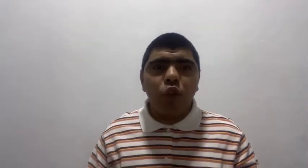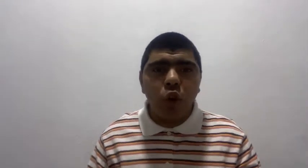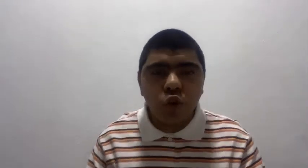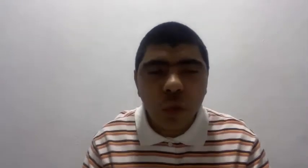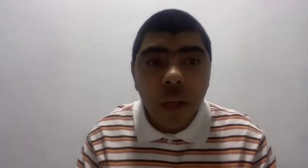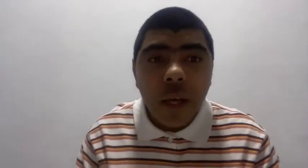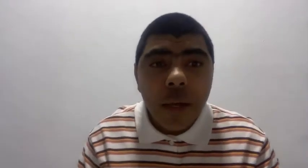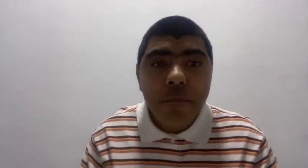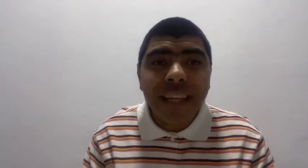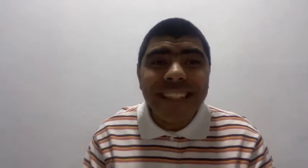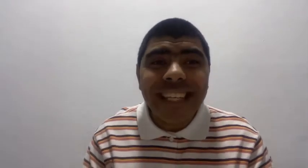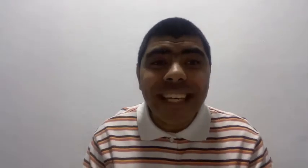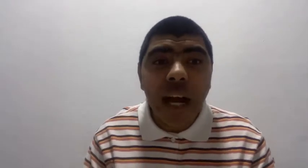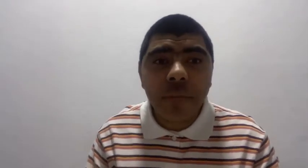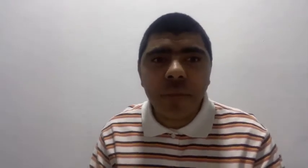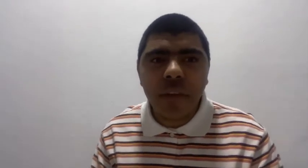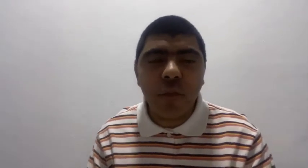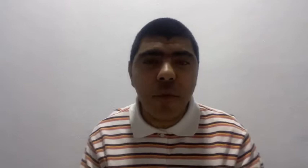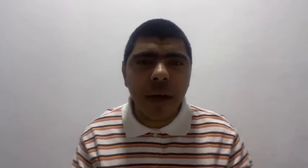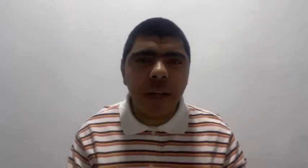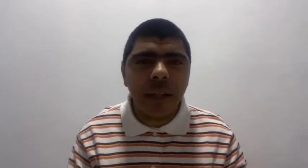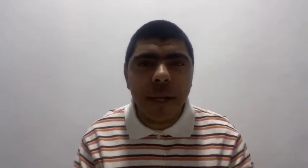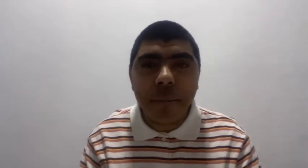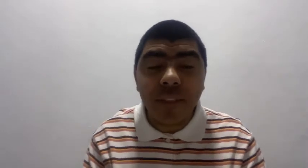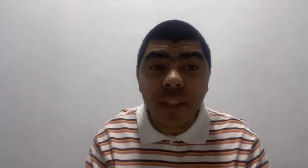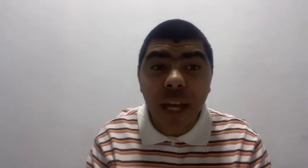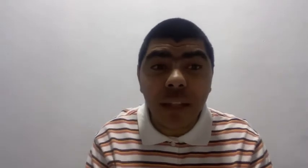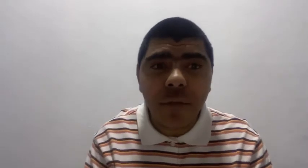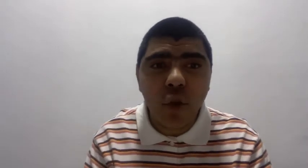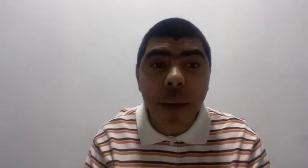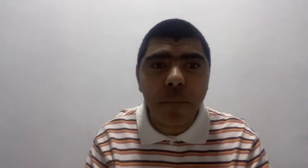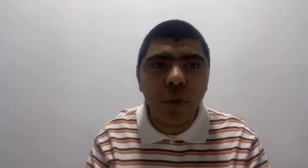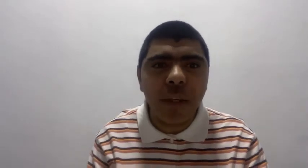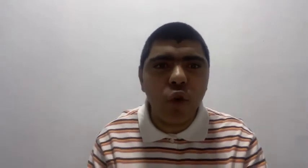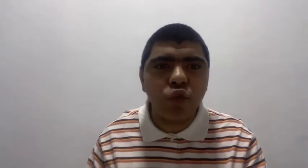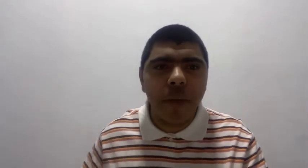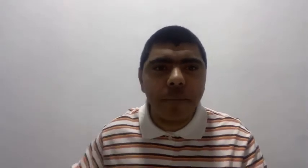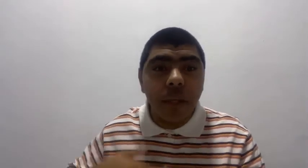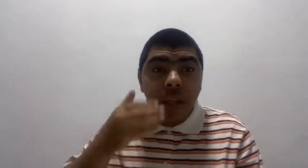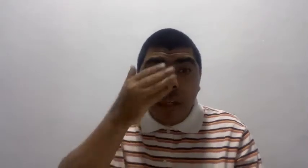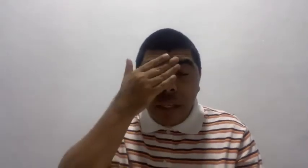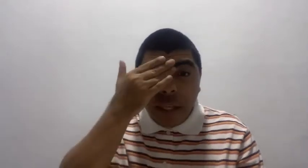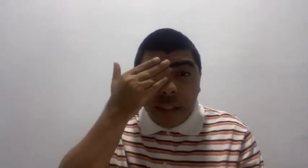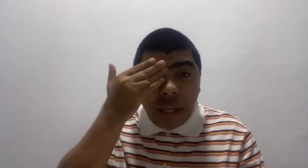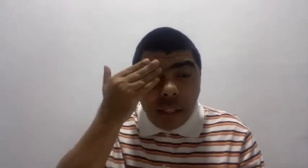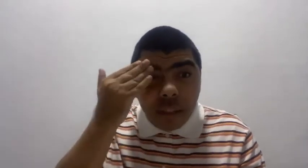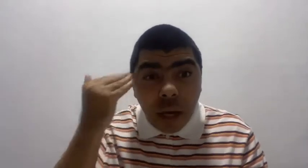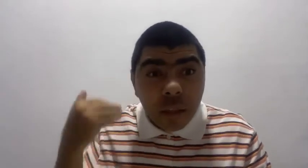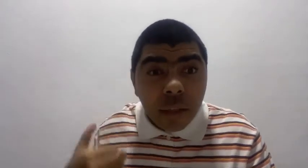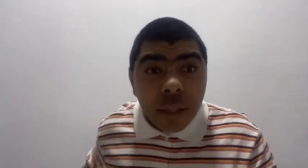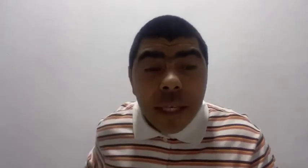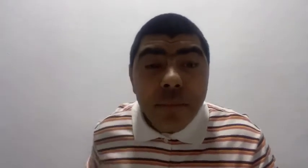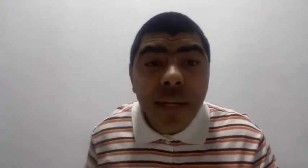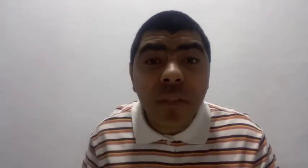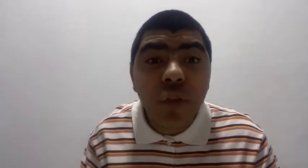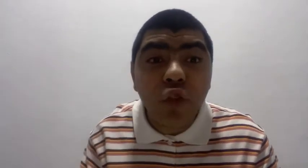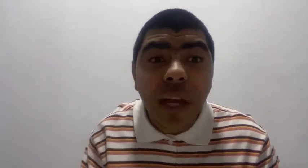Dios bendiga de forma especial, de forma poderosa en esta linda y preciosa